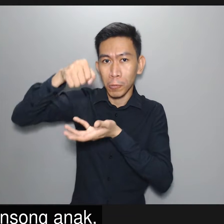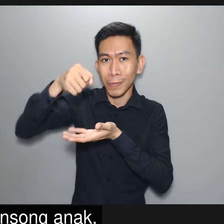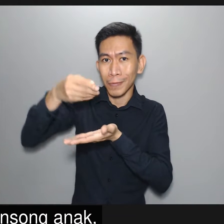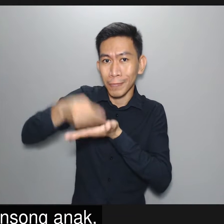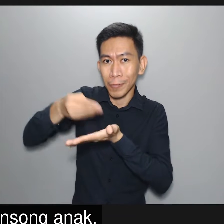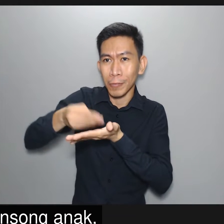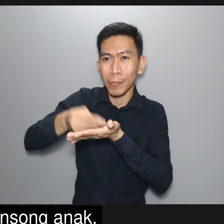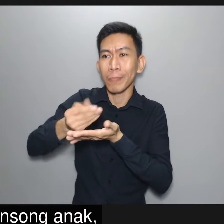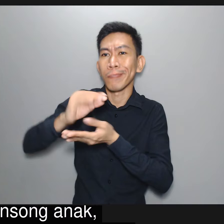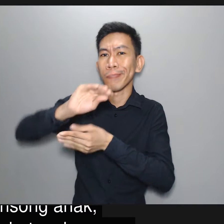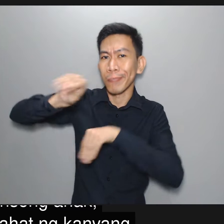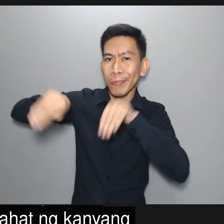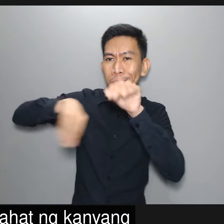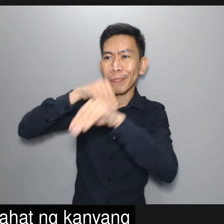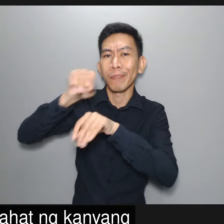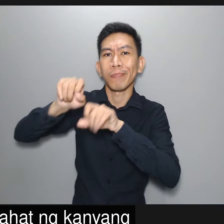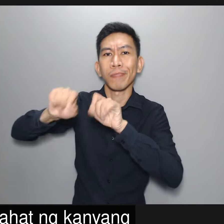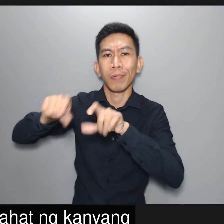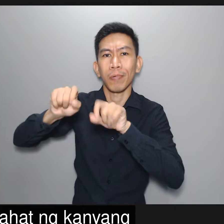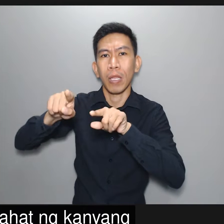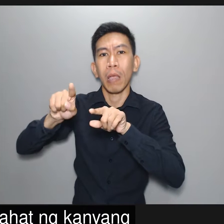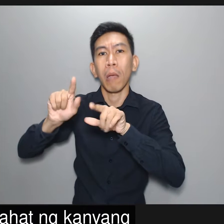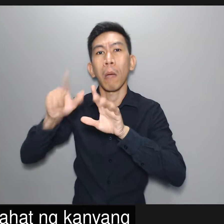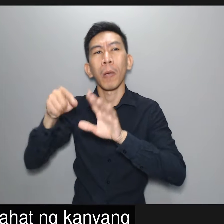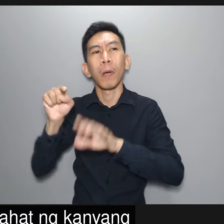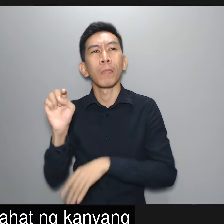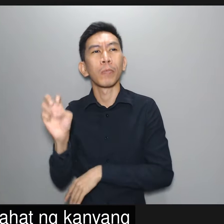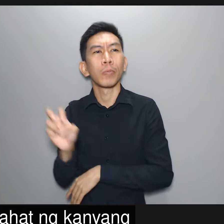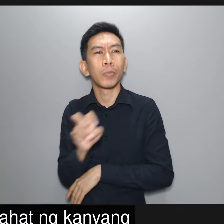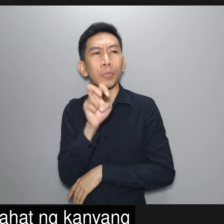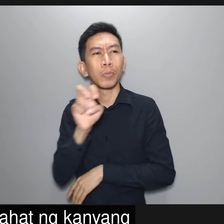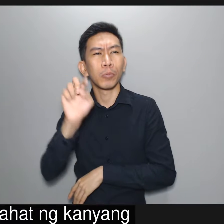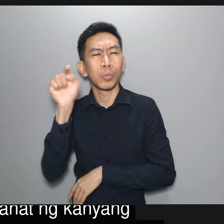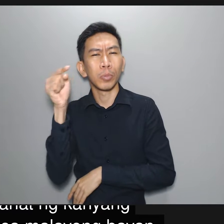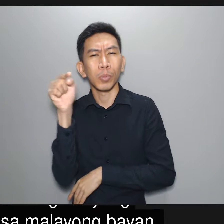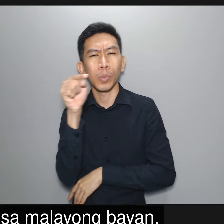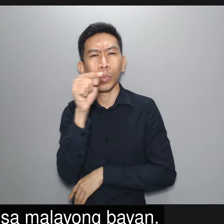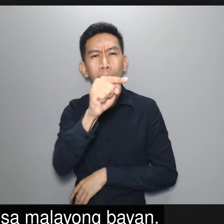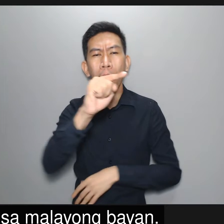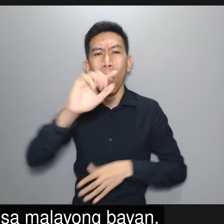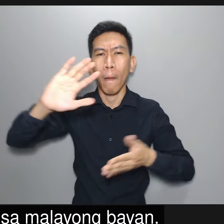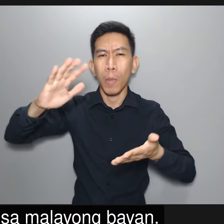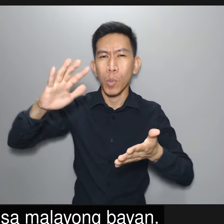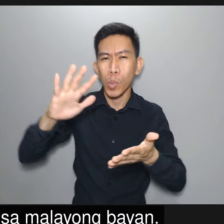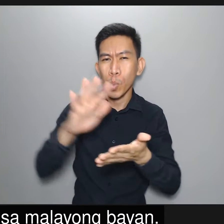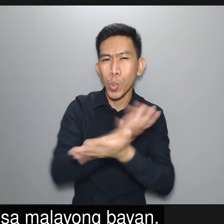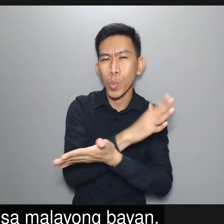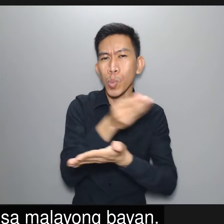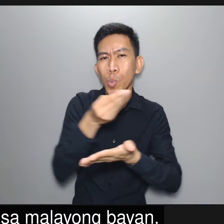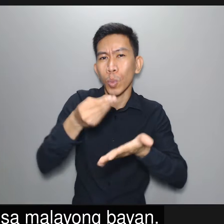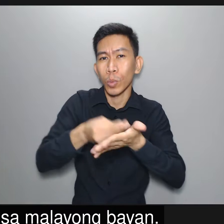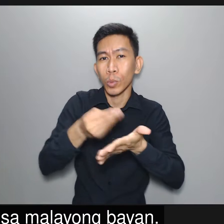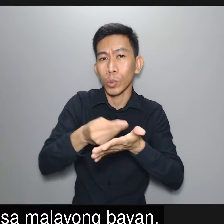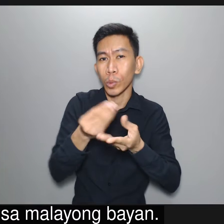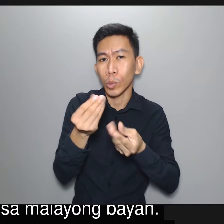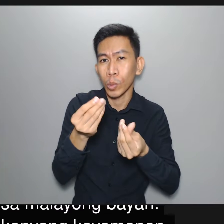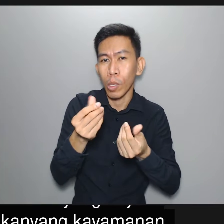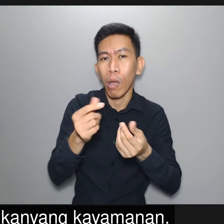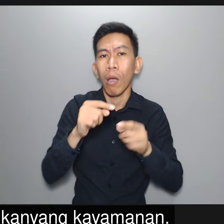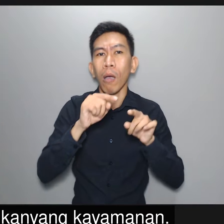sa malayong bayan. Doon niya nilustay ang kanyang kayamanan. Bumili siya ng maraming mga